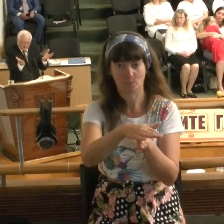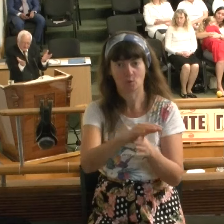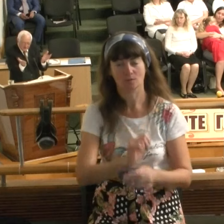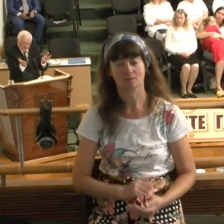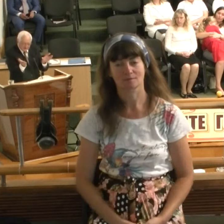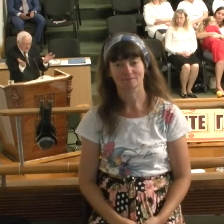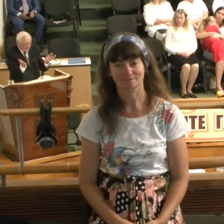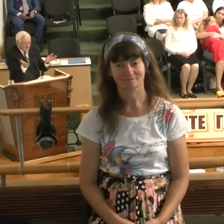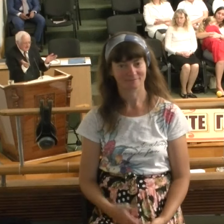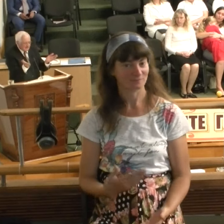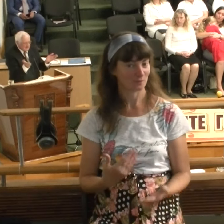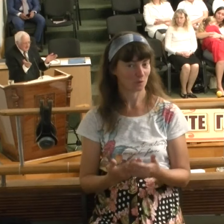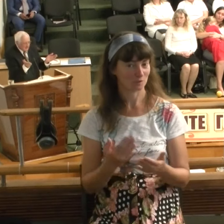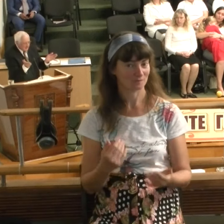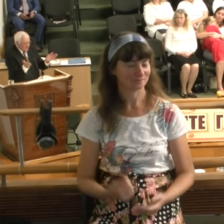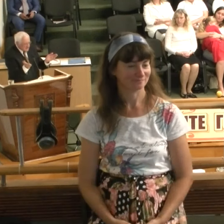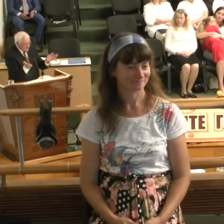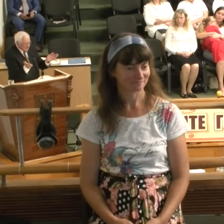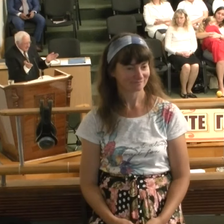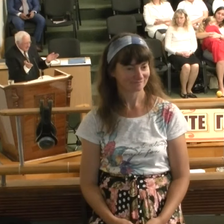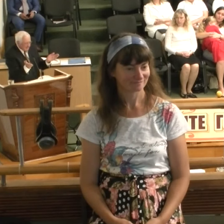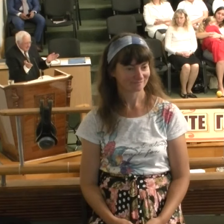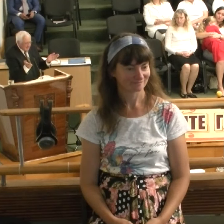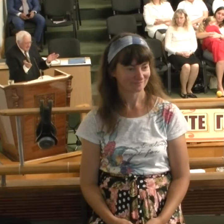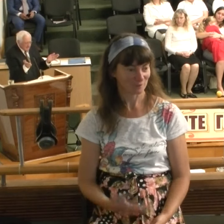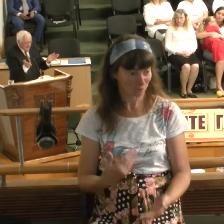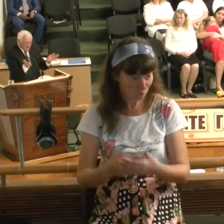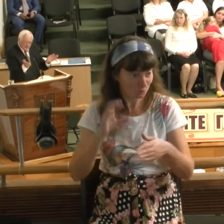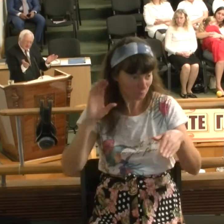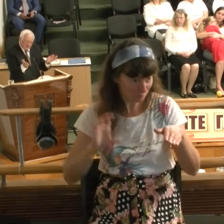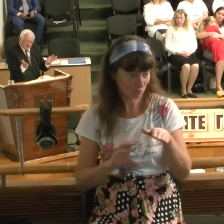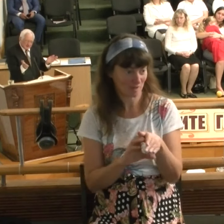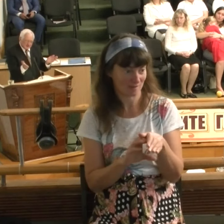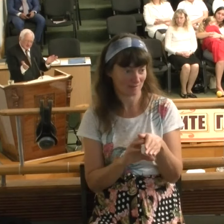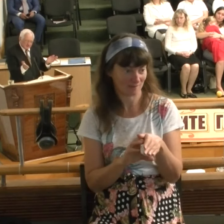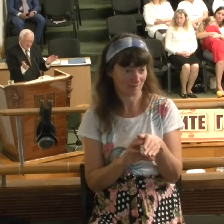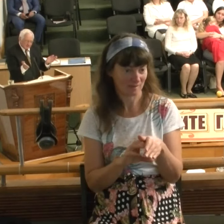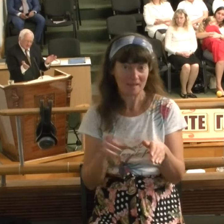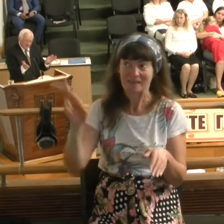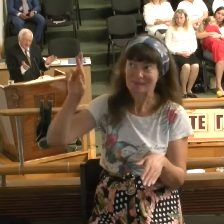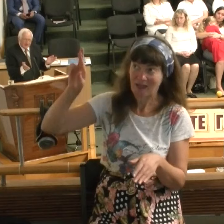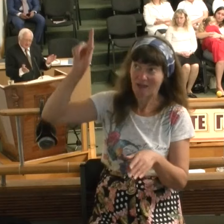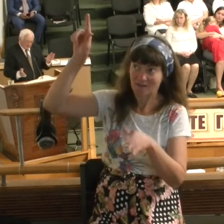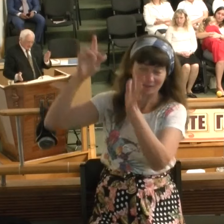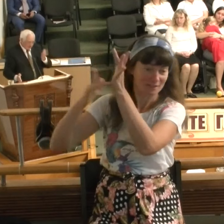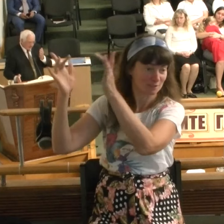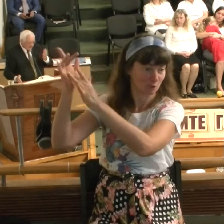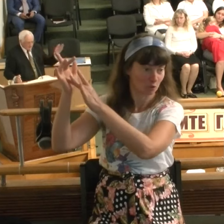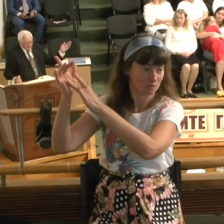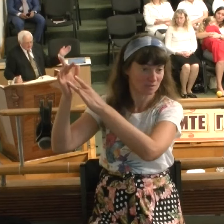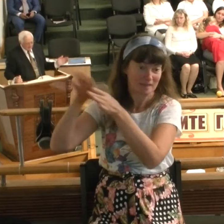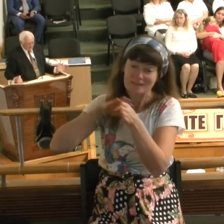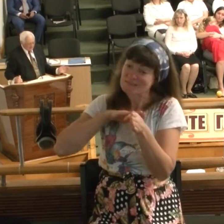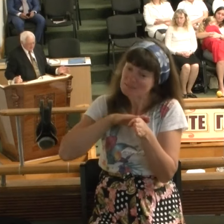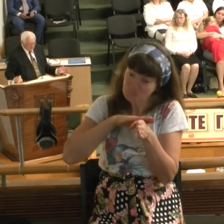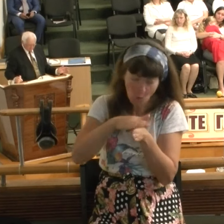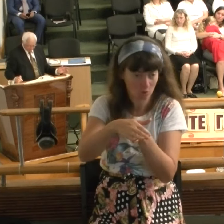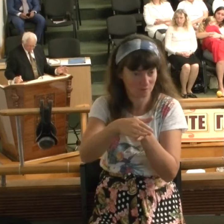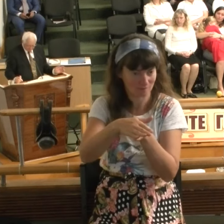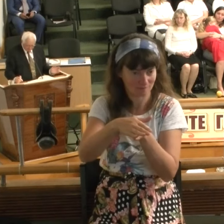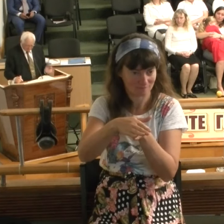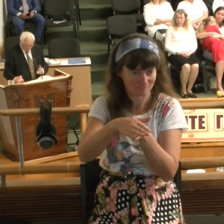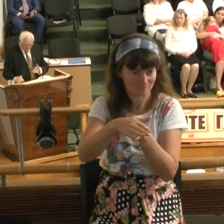исполнить». Лучше не скажешь, да? По послушанию. Лучше не скажешь. «Я прославил тебя на